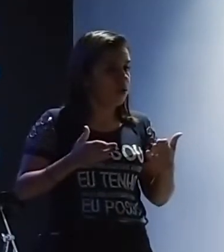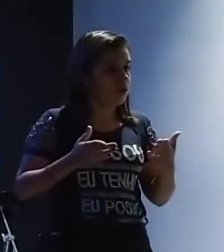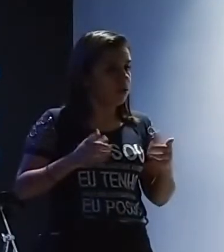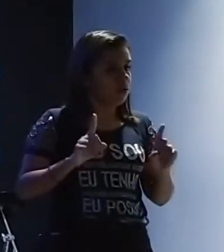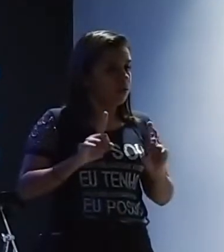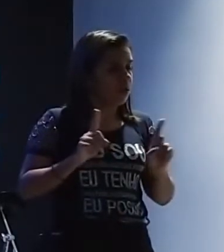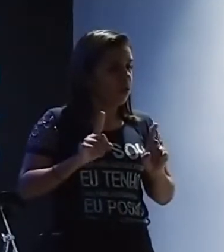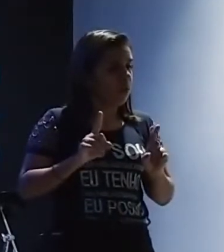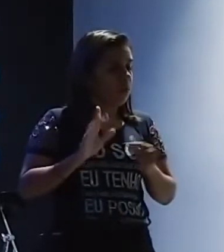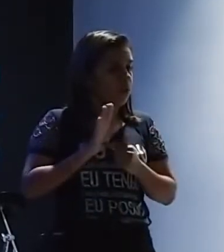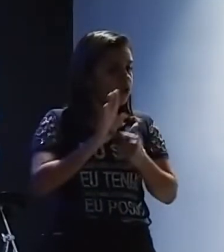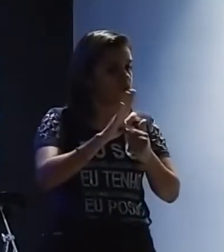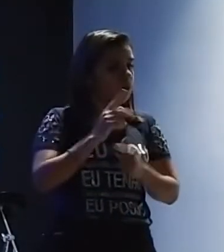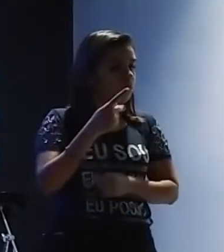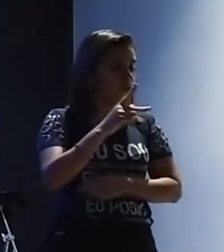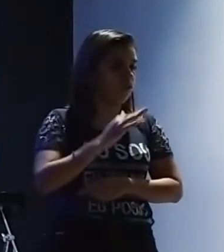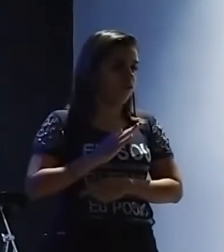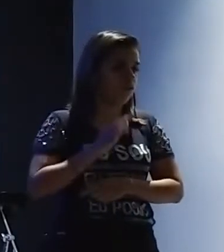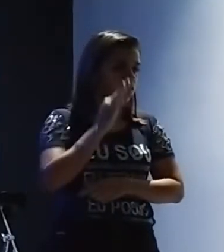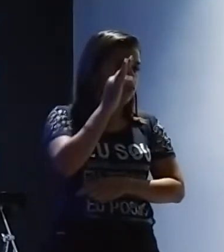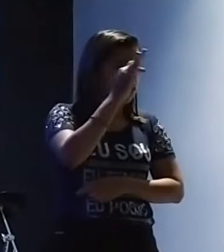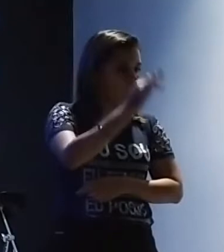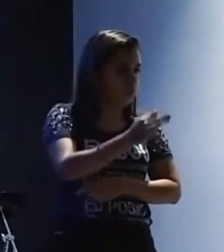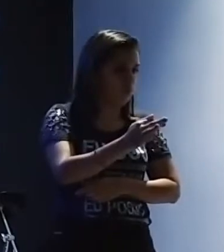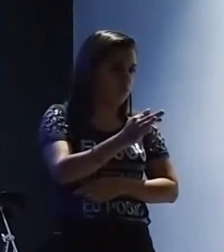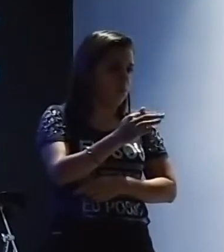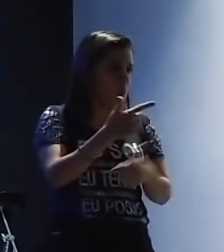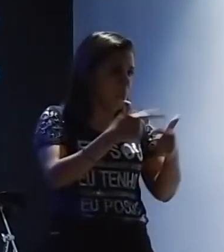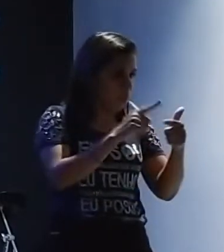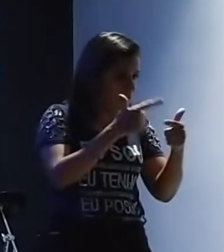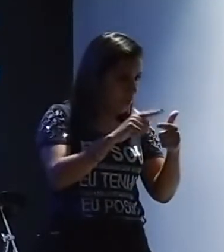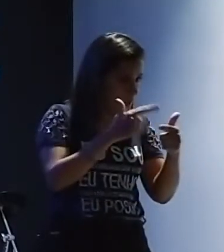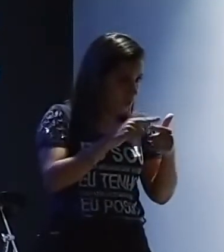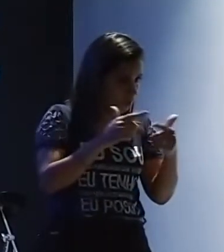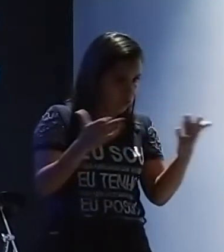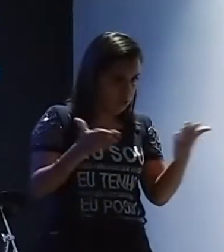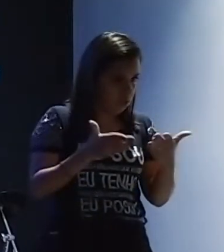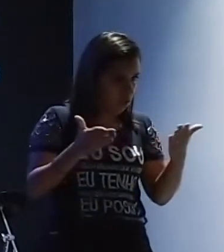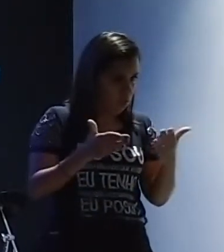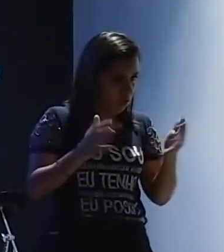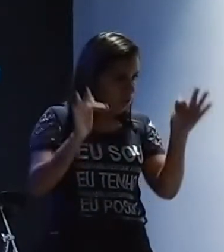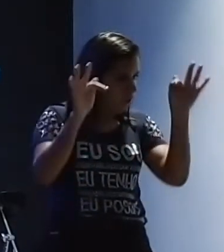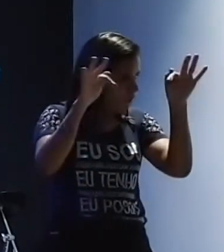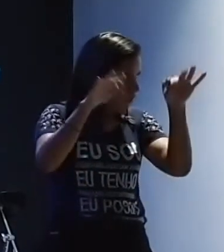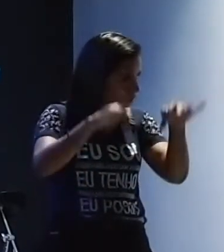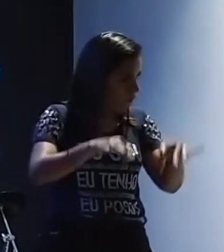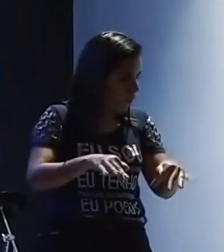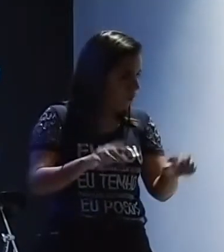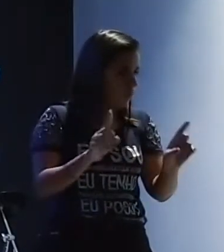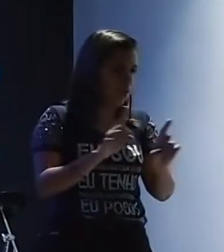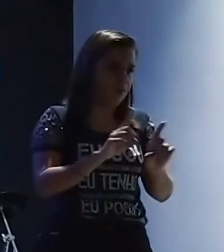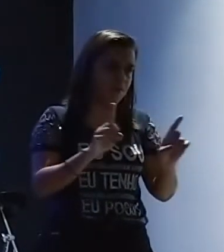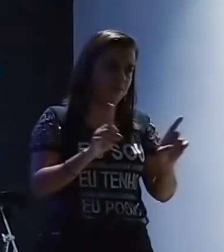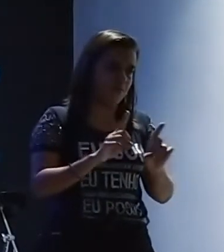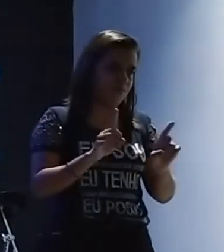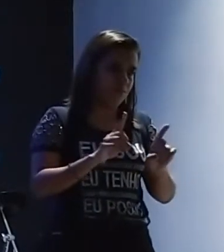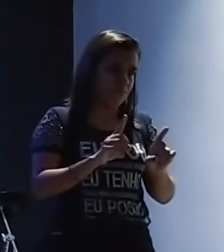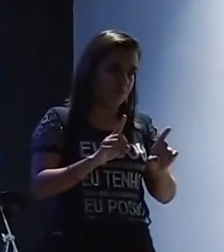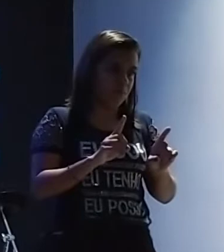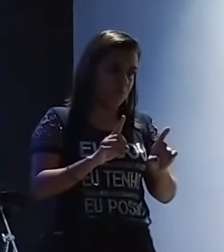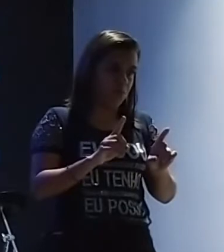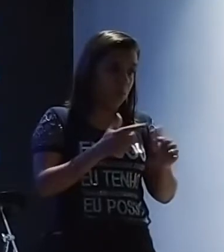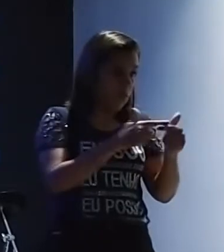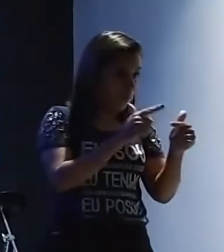você está vivendo hoje não é o fim. Deus pode usar a situação que você está